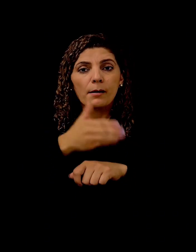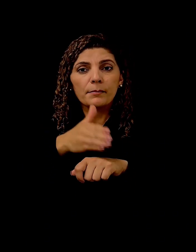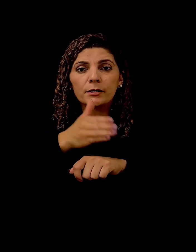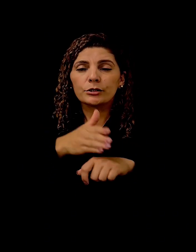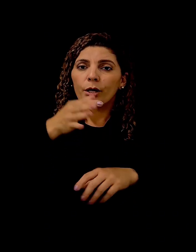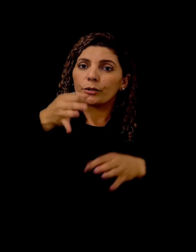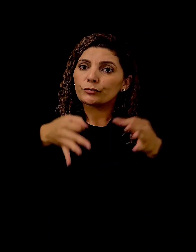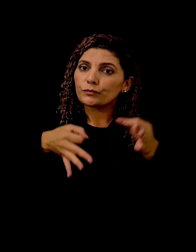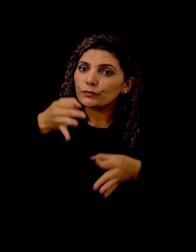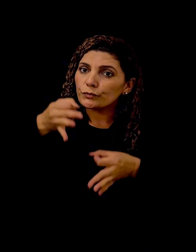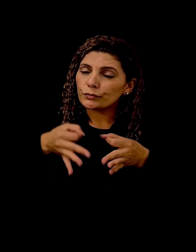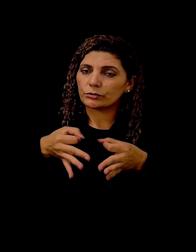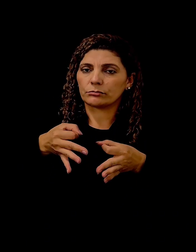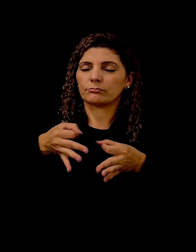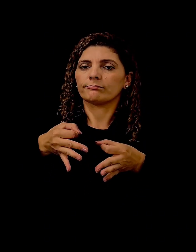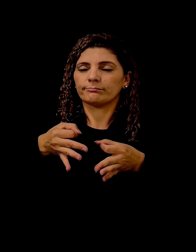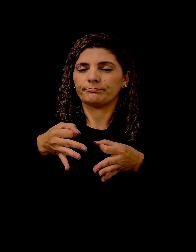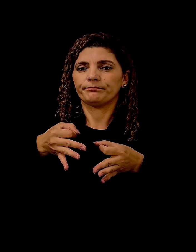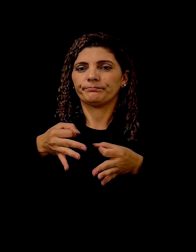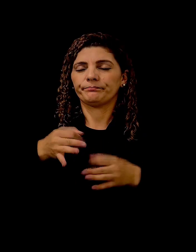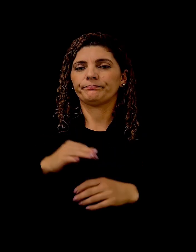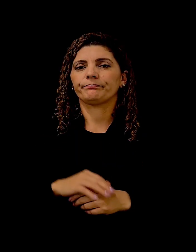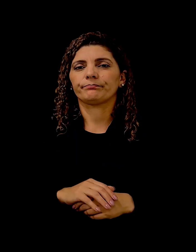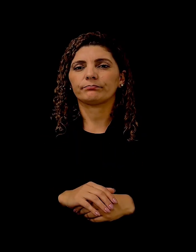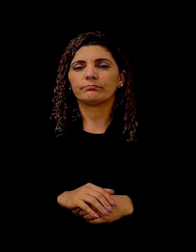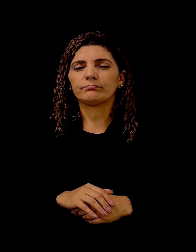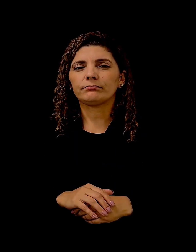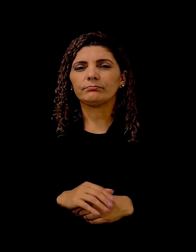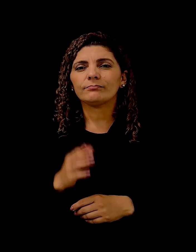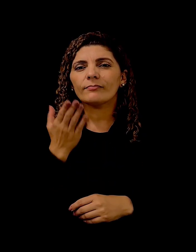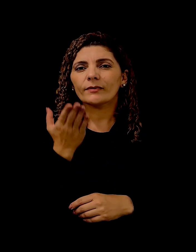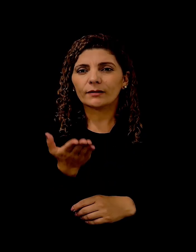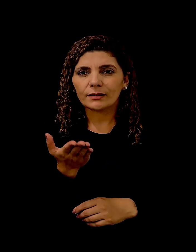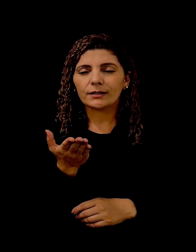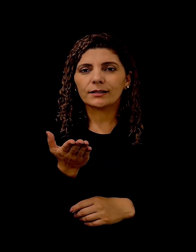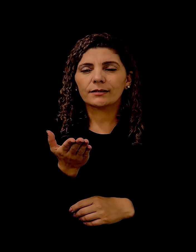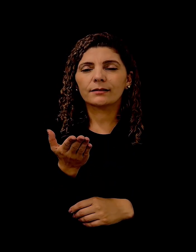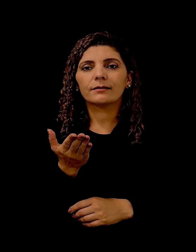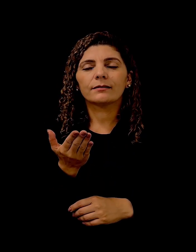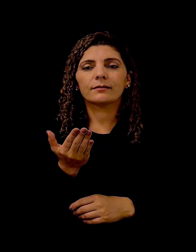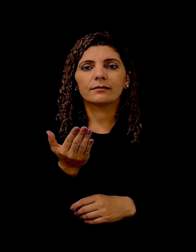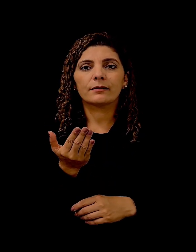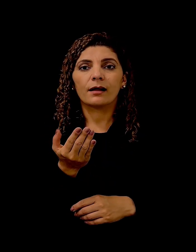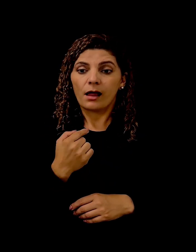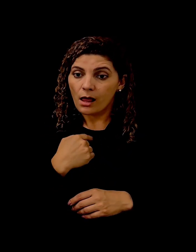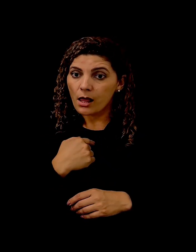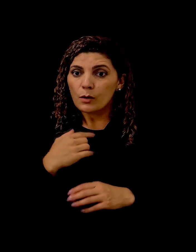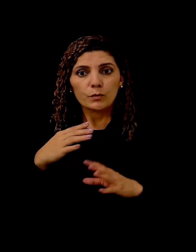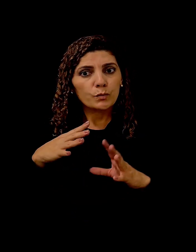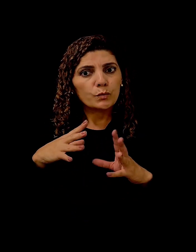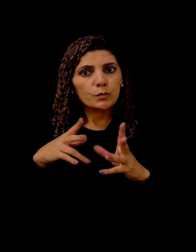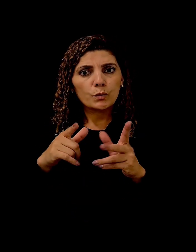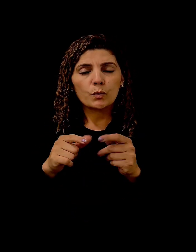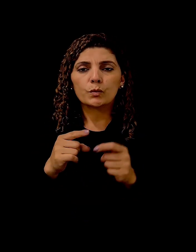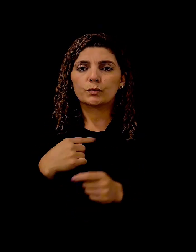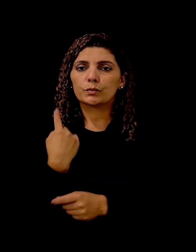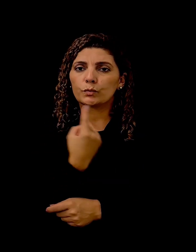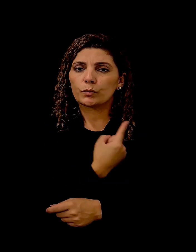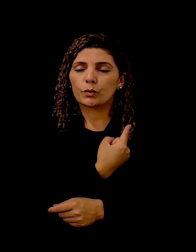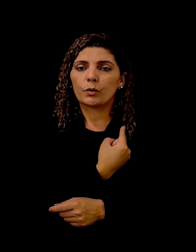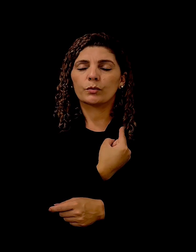verdade também, claro. E você, e eu, e todos nós,